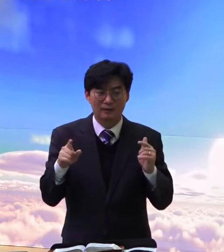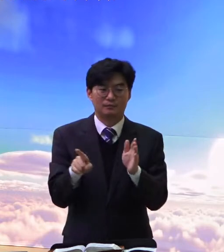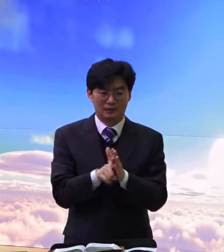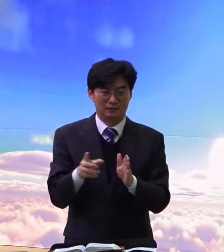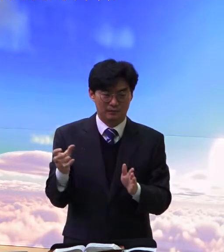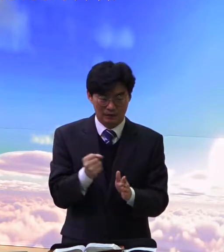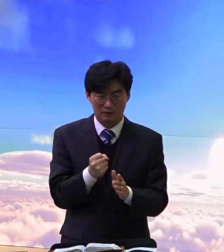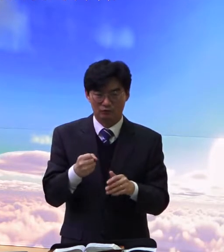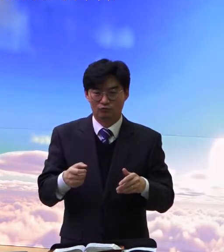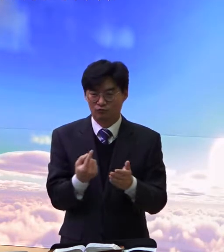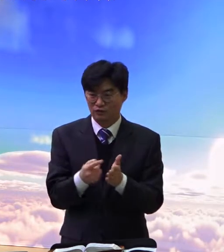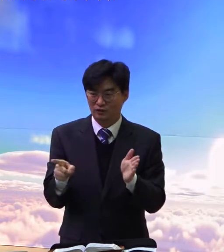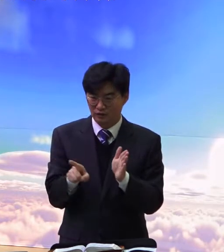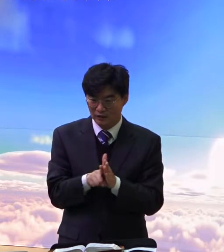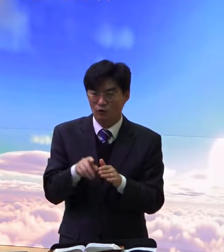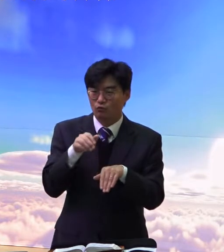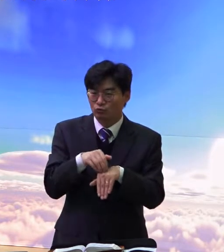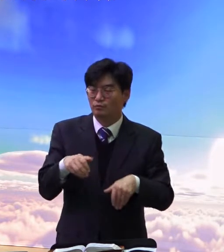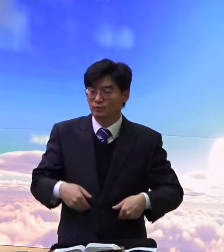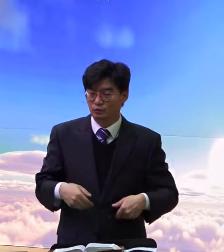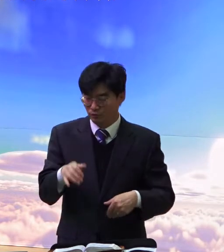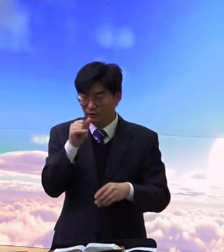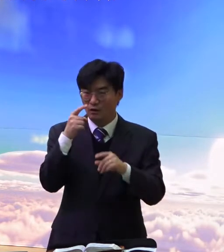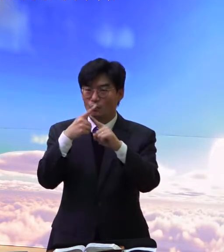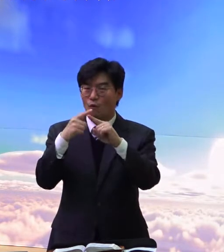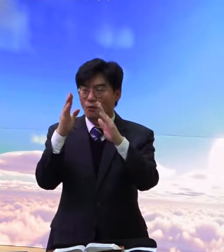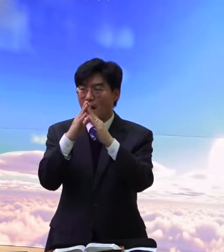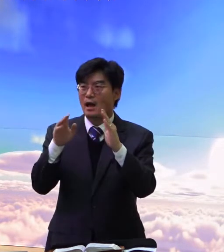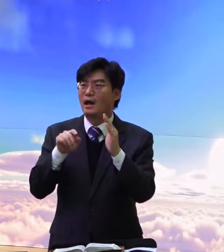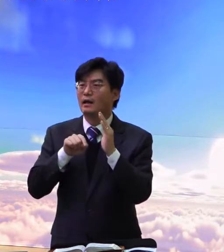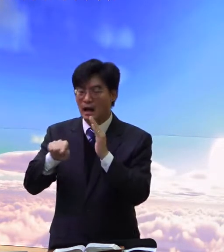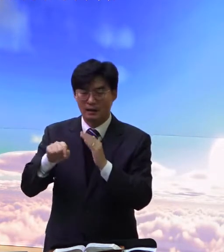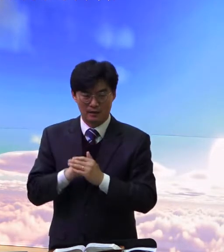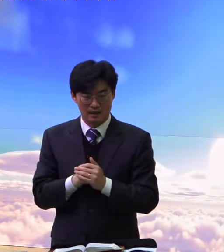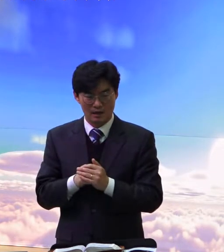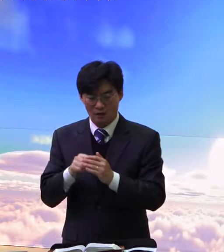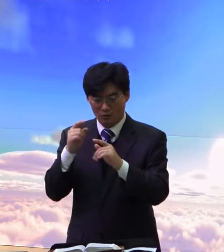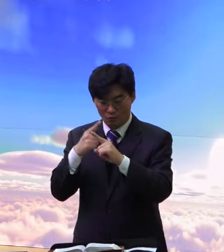그들의 이름은 세례자 명부에도 있다. 그들은 사는 동안